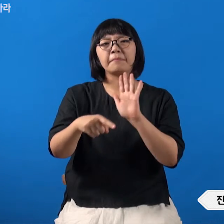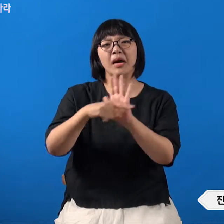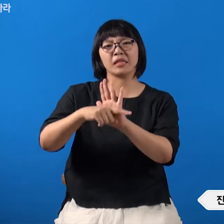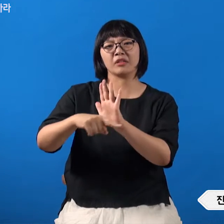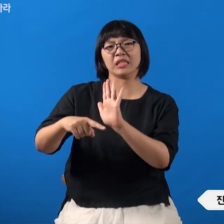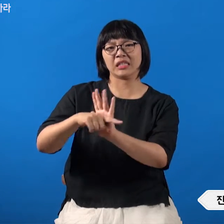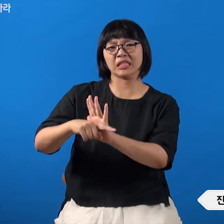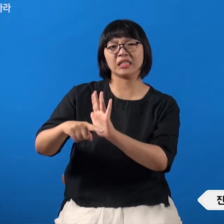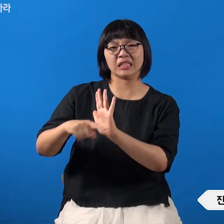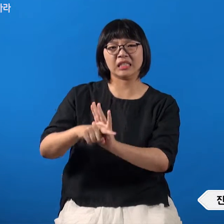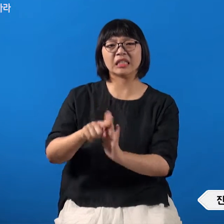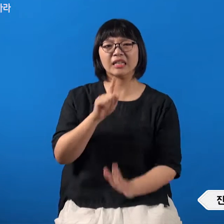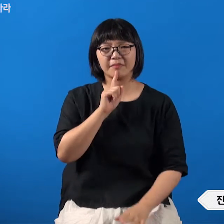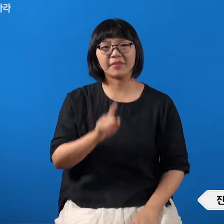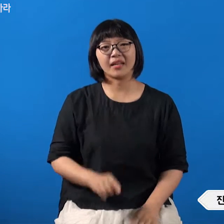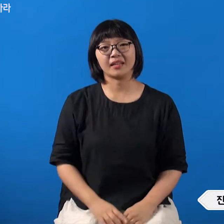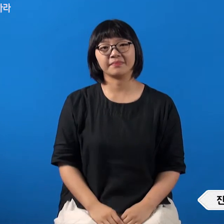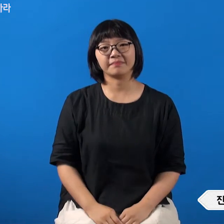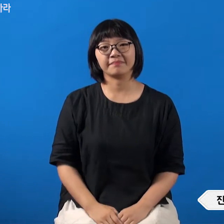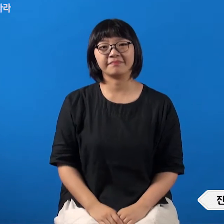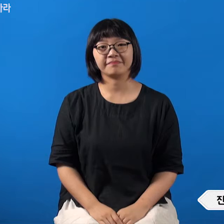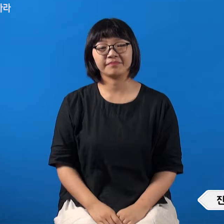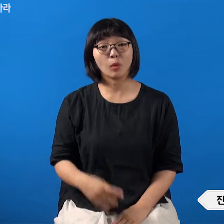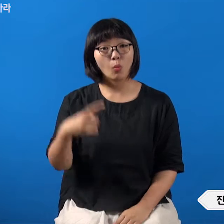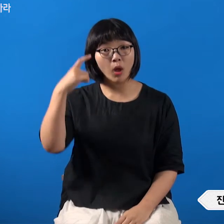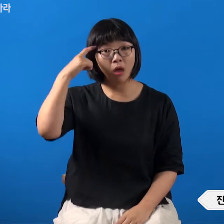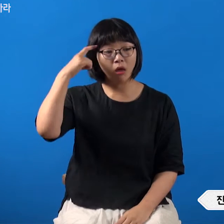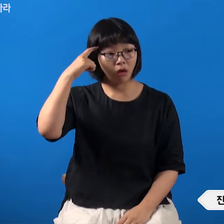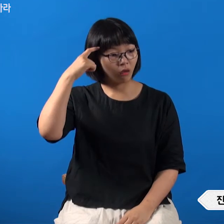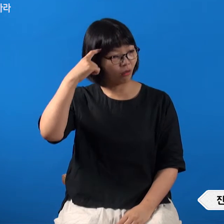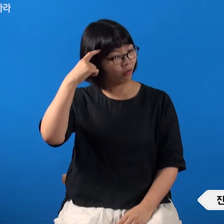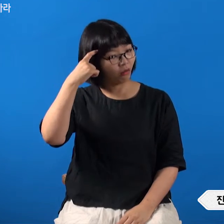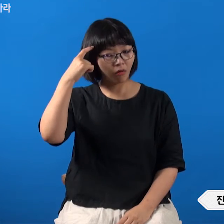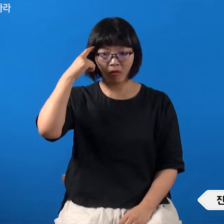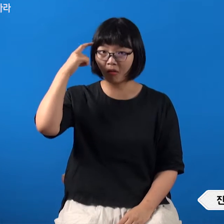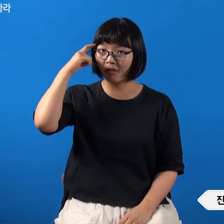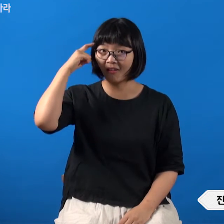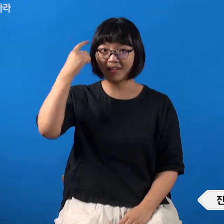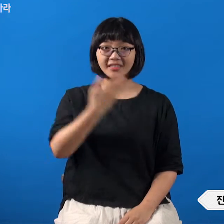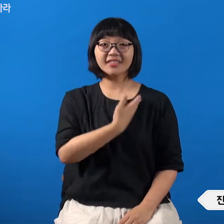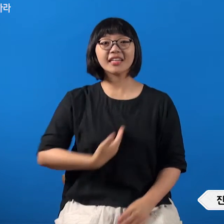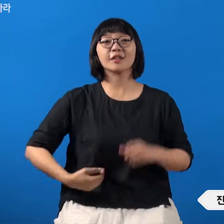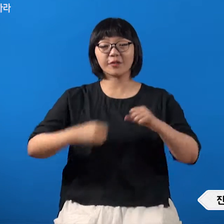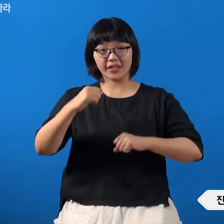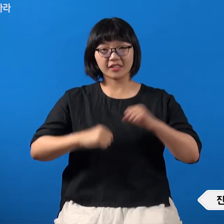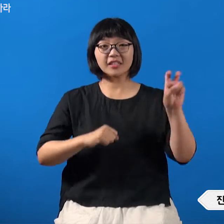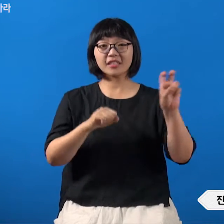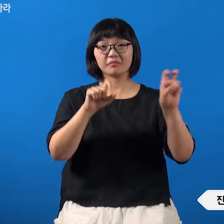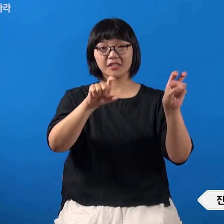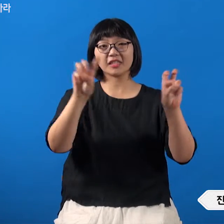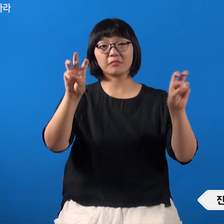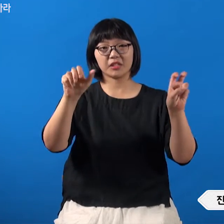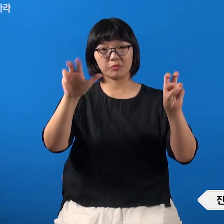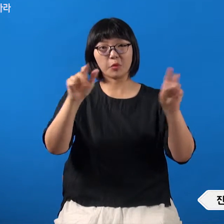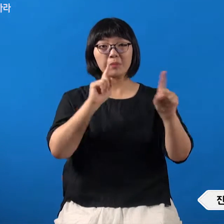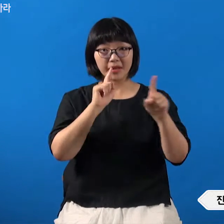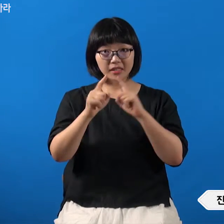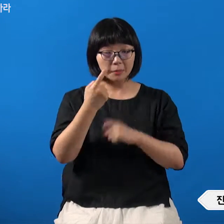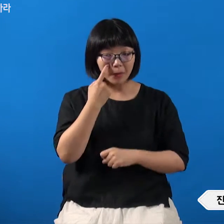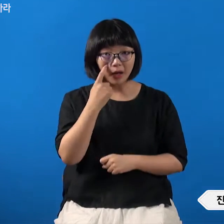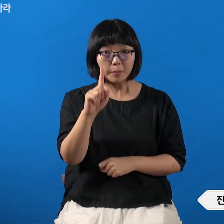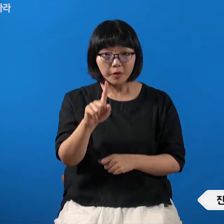성경은 말씀하고 있습니다. 왜 그렇습니까? 사도행전 20장 35절 그 이유를